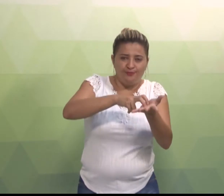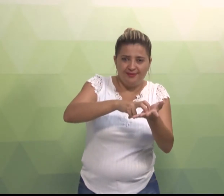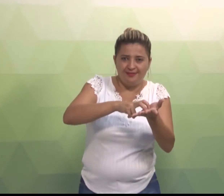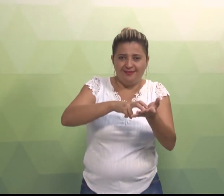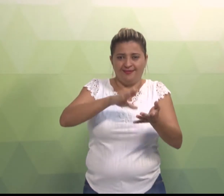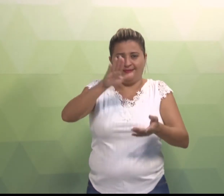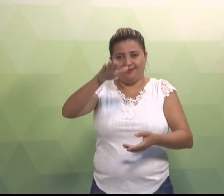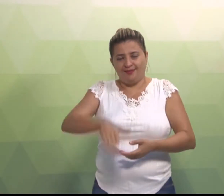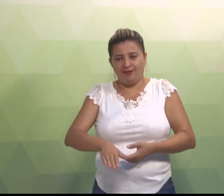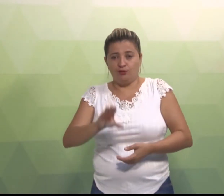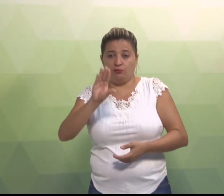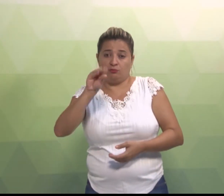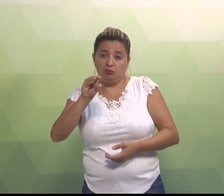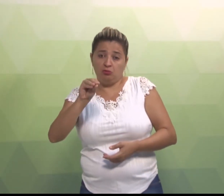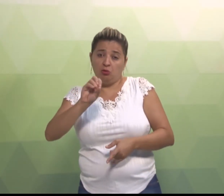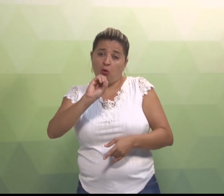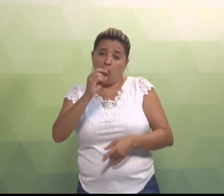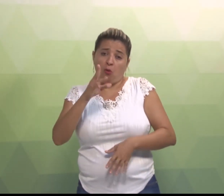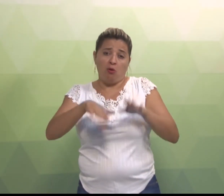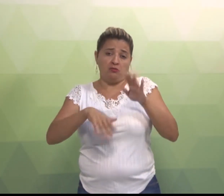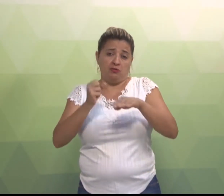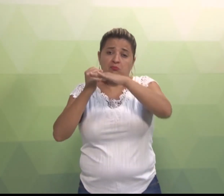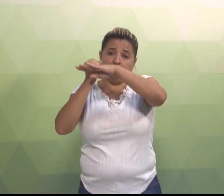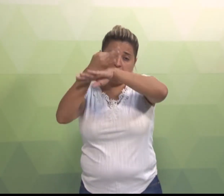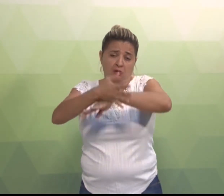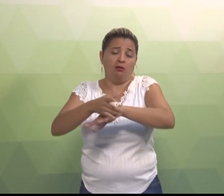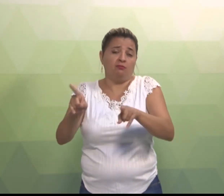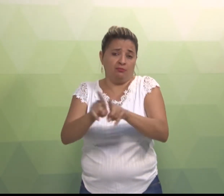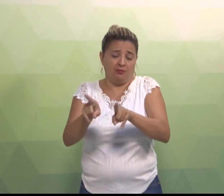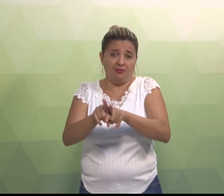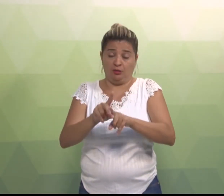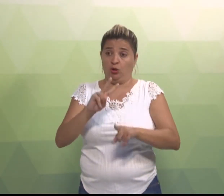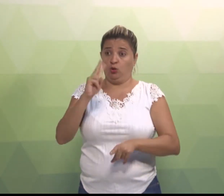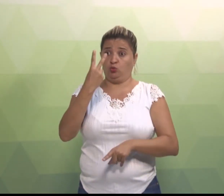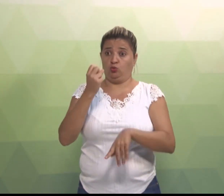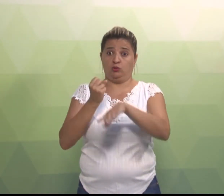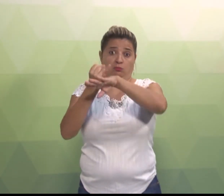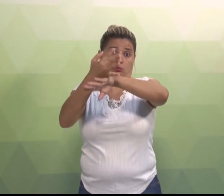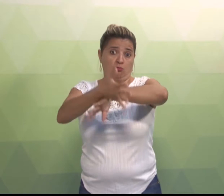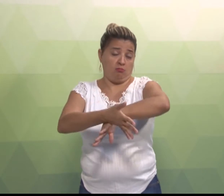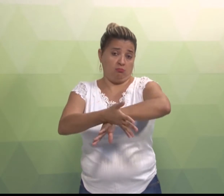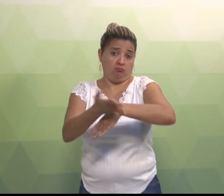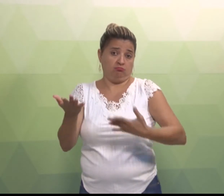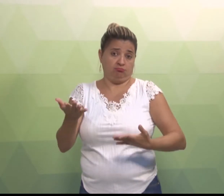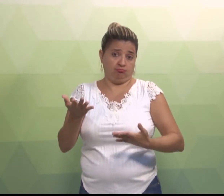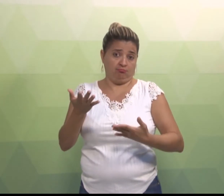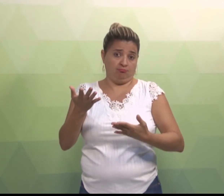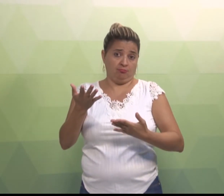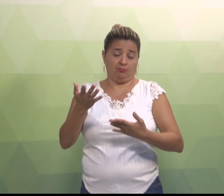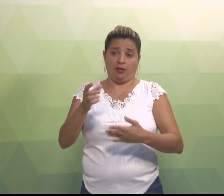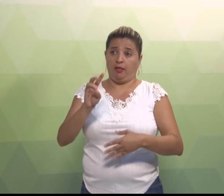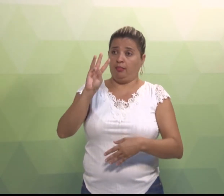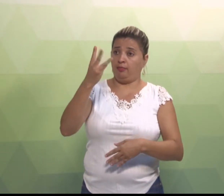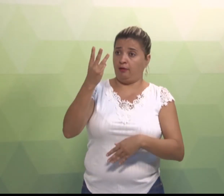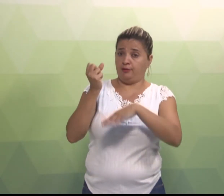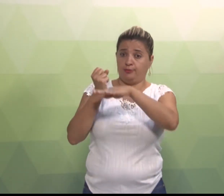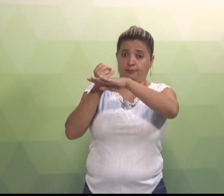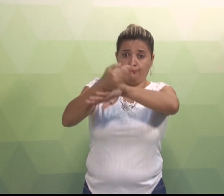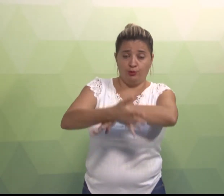é os sinais de manhã, tarde e noite. Ou, por exemplo, de madrugada, 2 horas da madrugada, 3 da